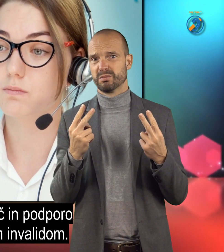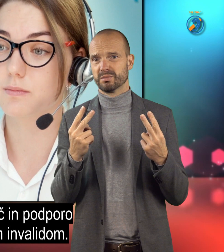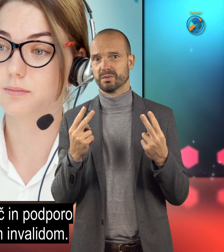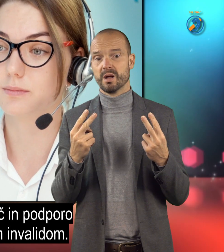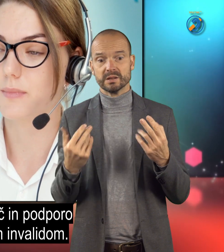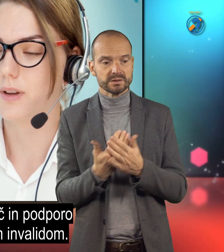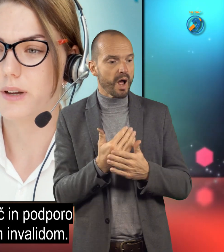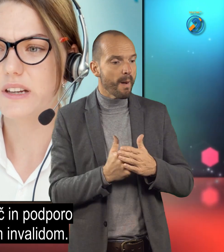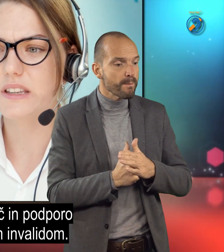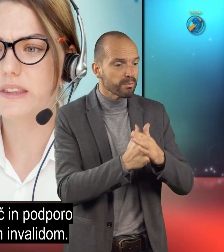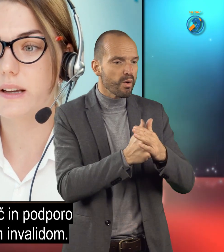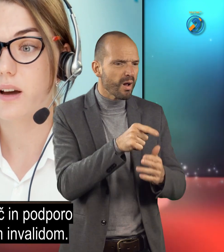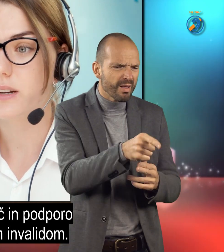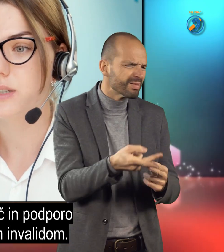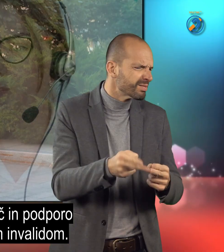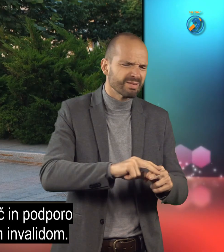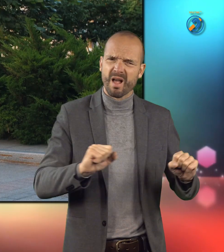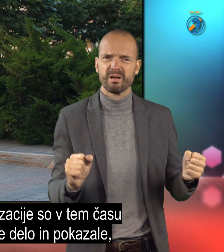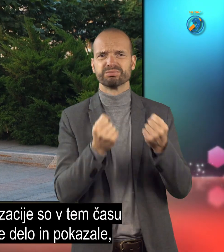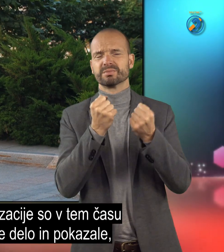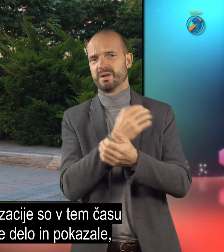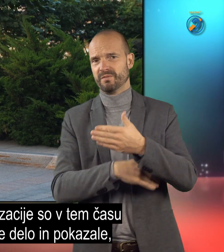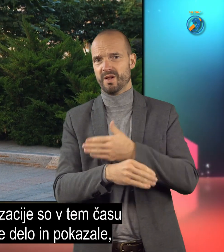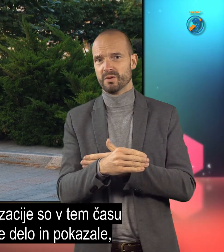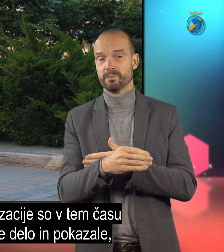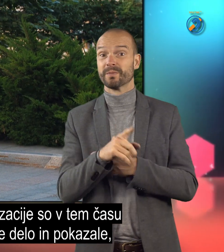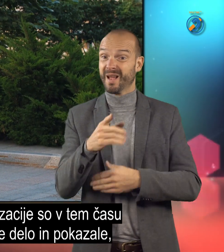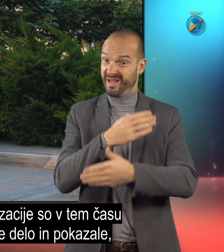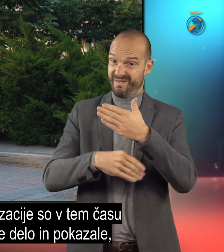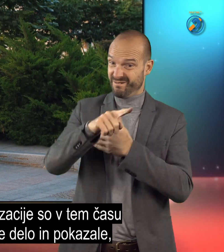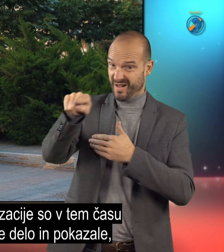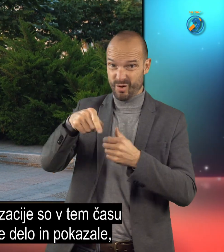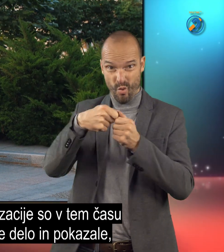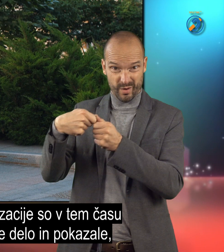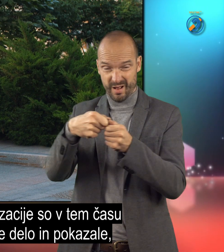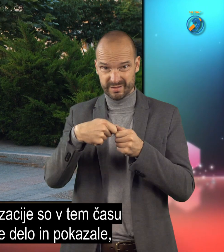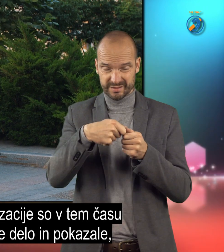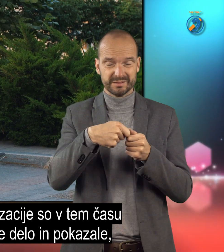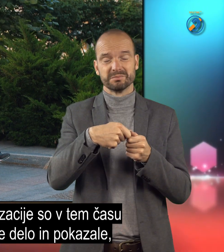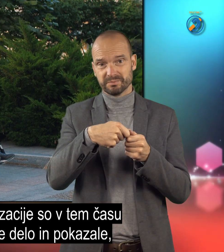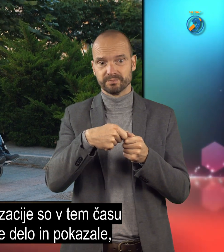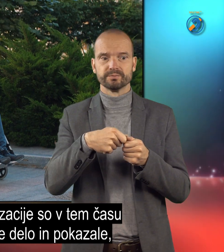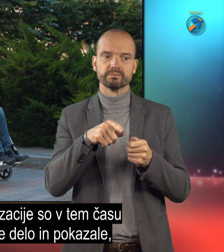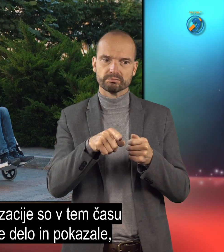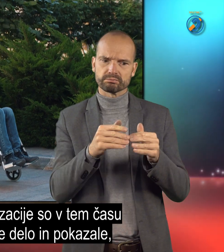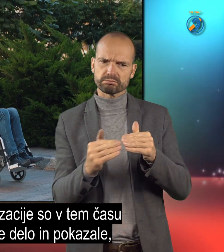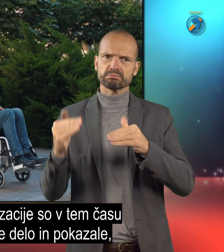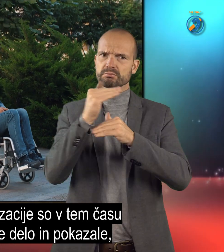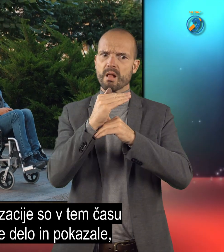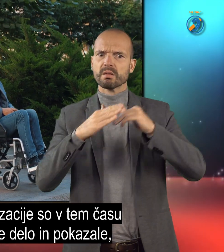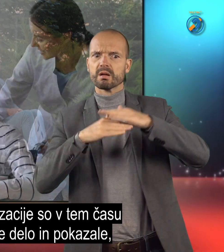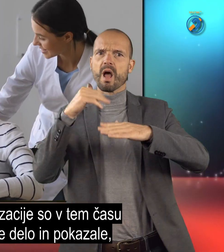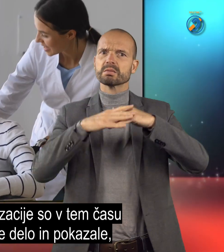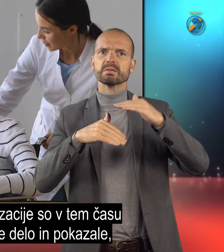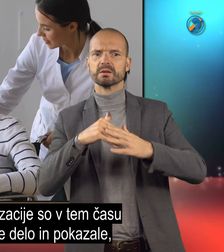ravno za pomoč, podporo tistim najtežjim invalidom. Invalidske organizacije so v tem času nadgradile